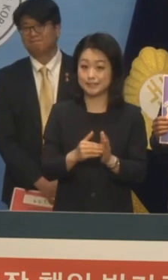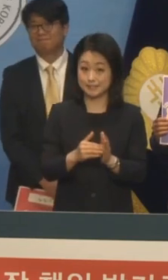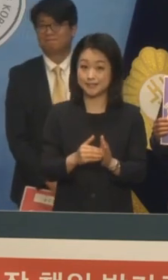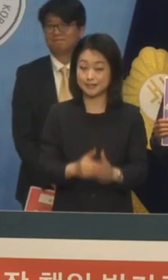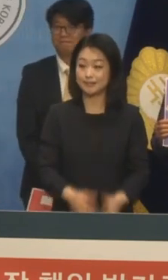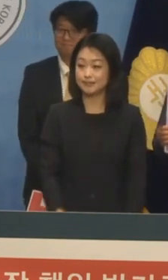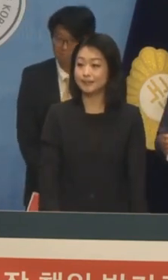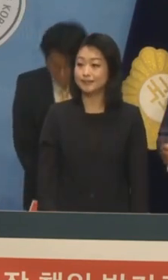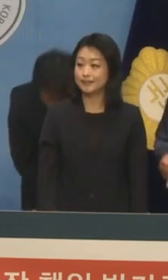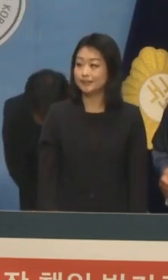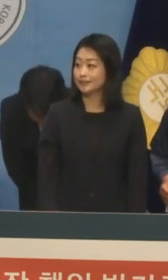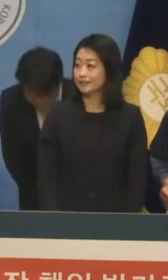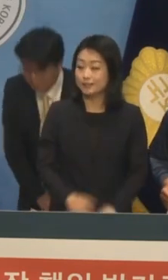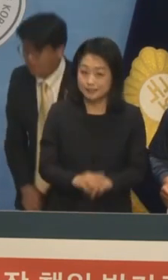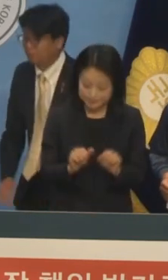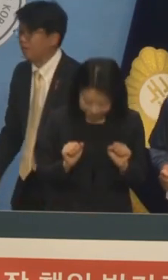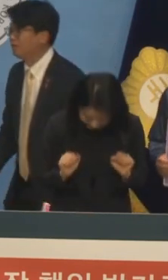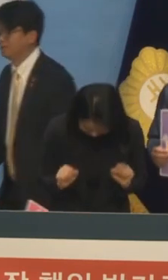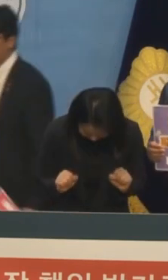마치도록 하겠습니다.